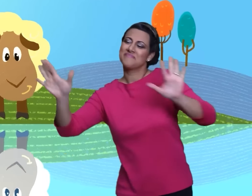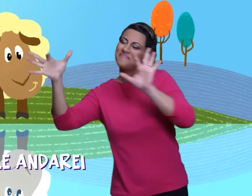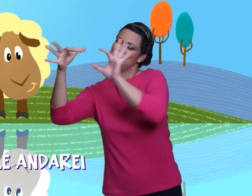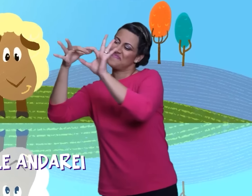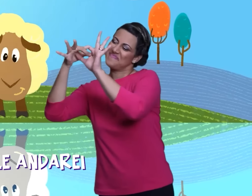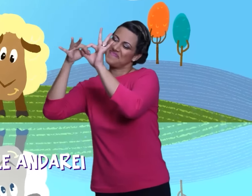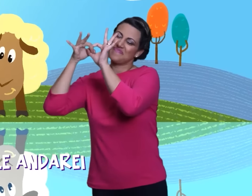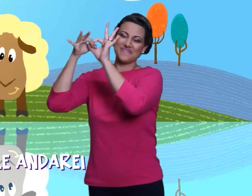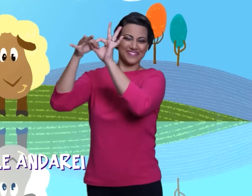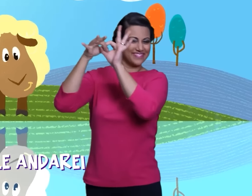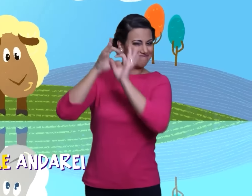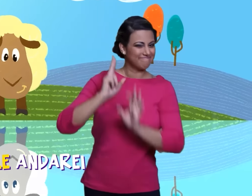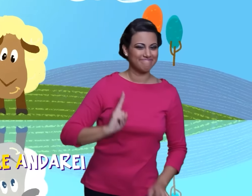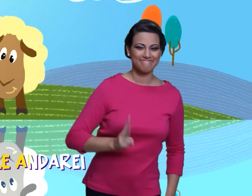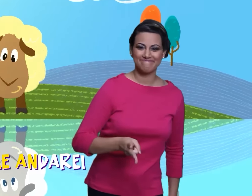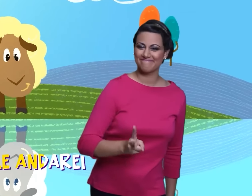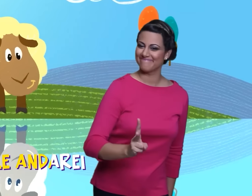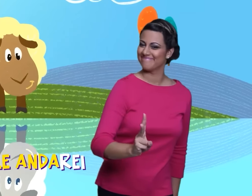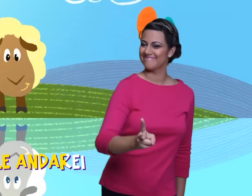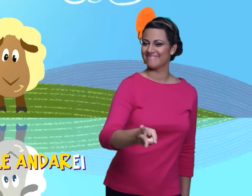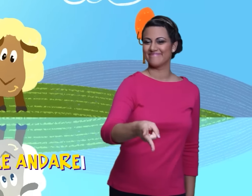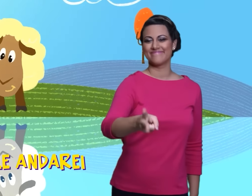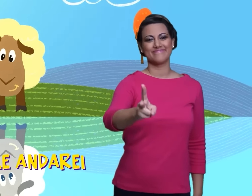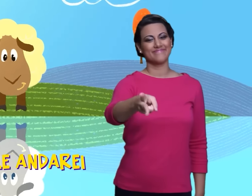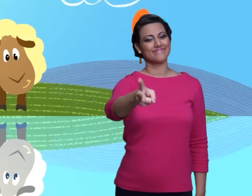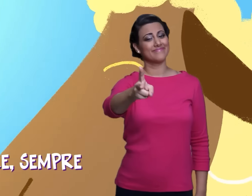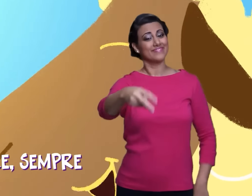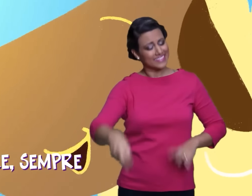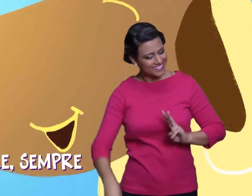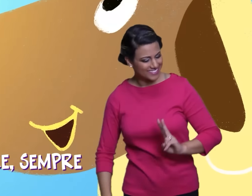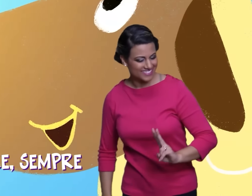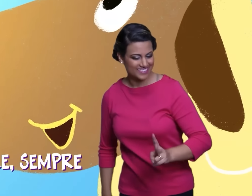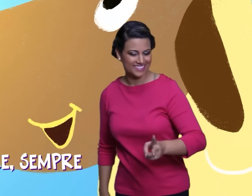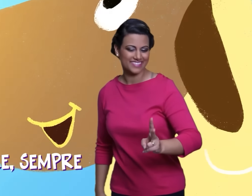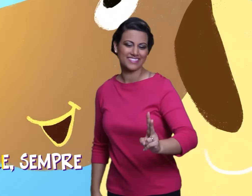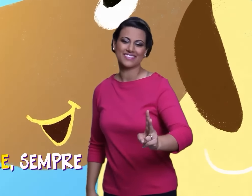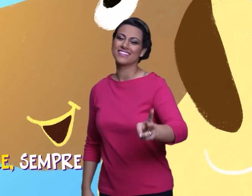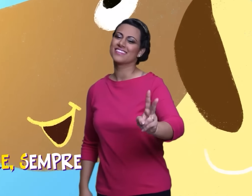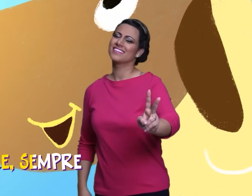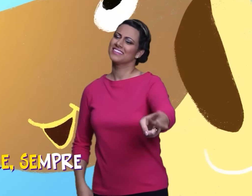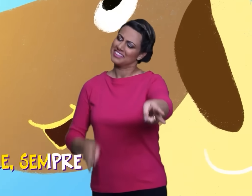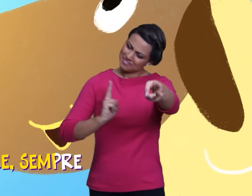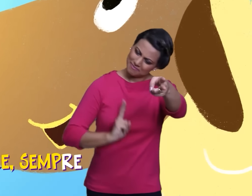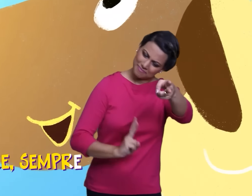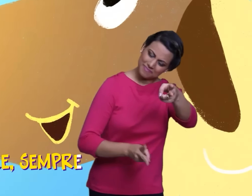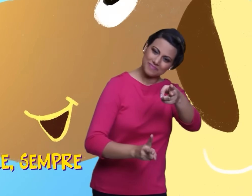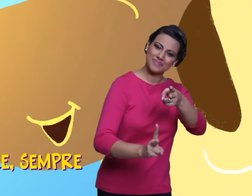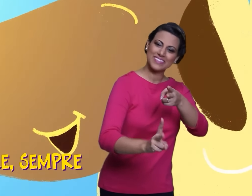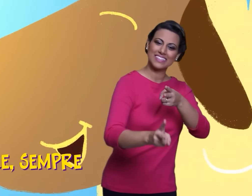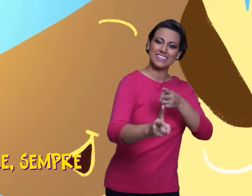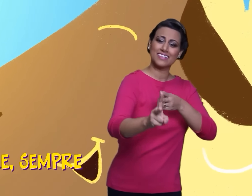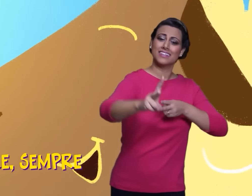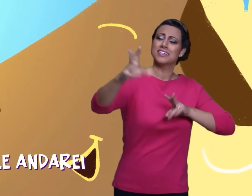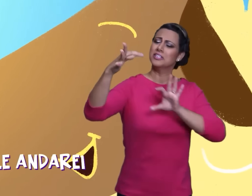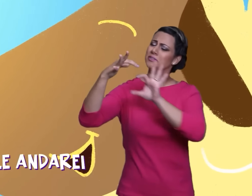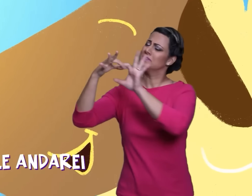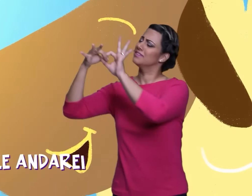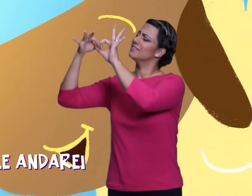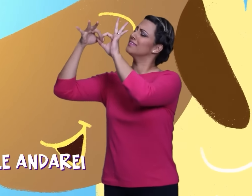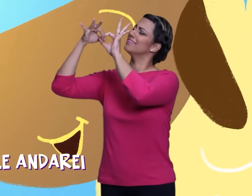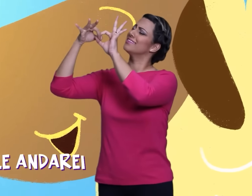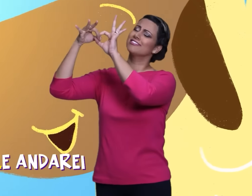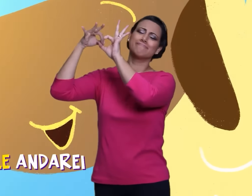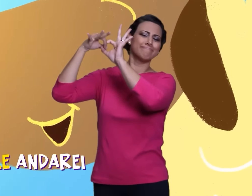águas, com Ele andarei. Sempre, sempre,